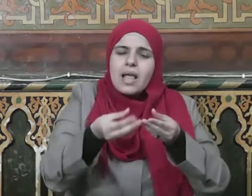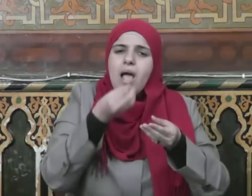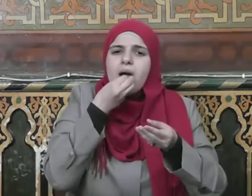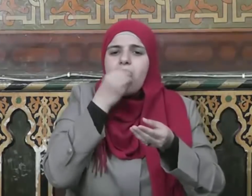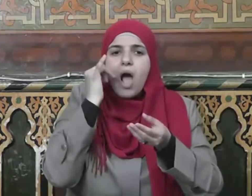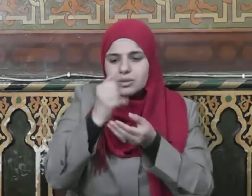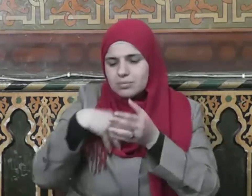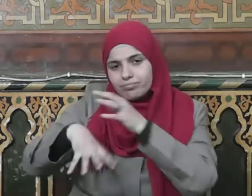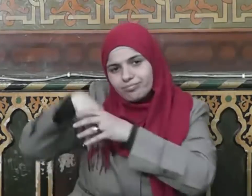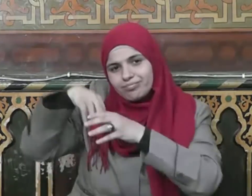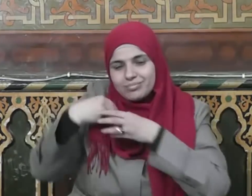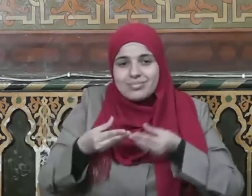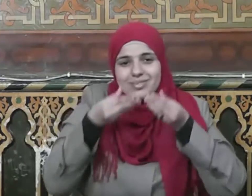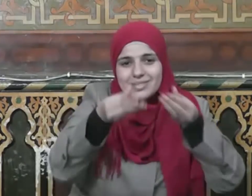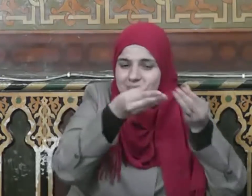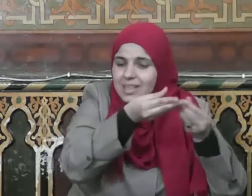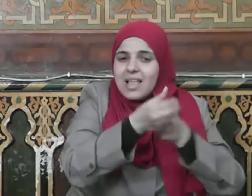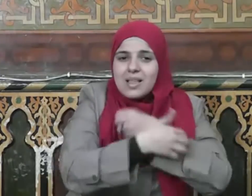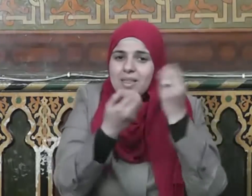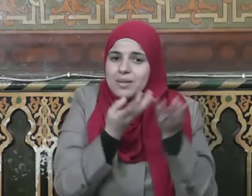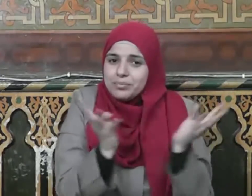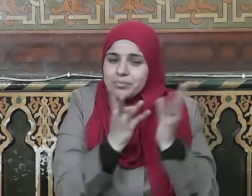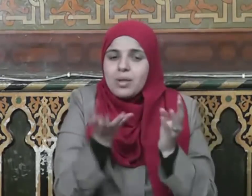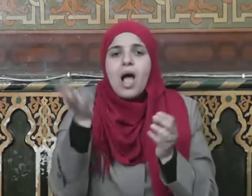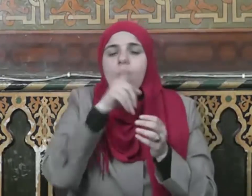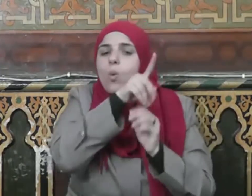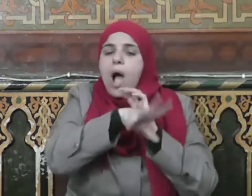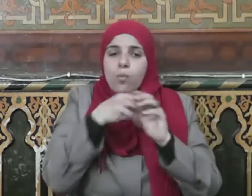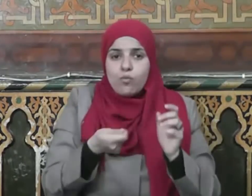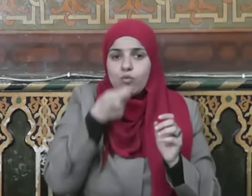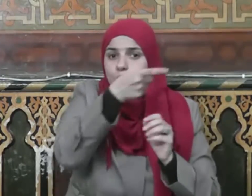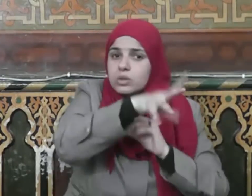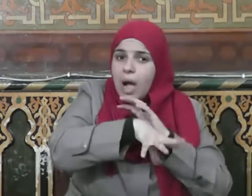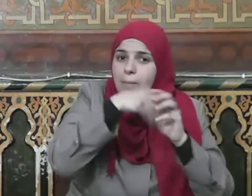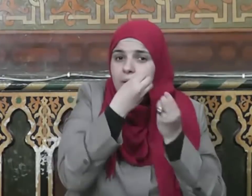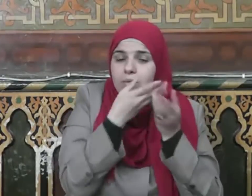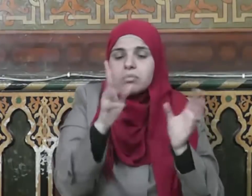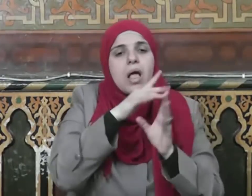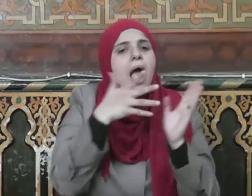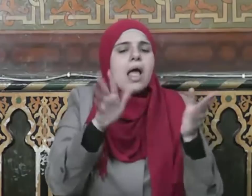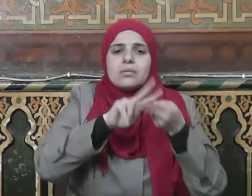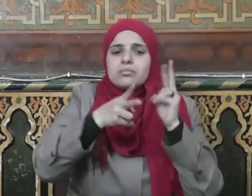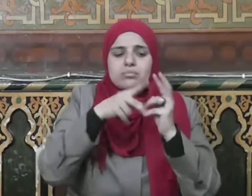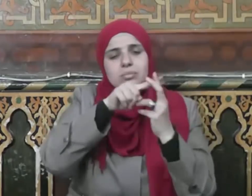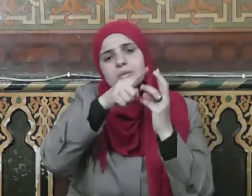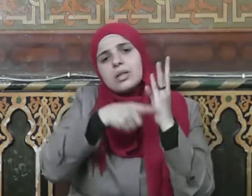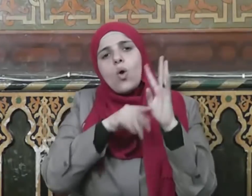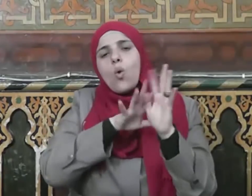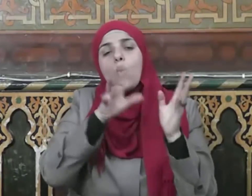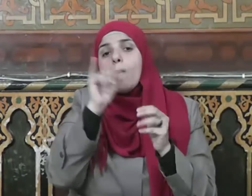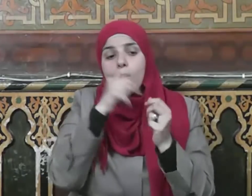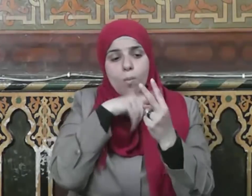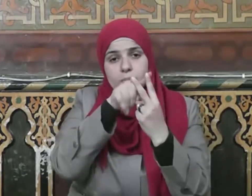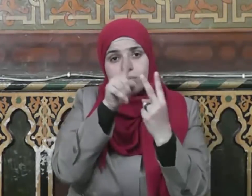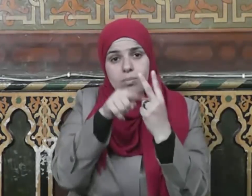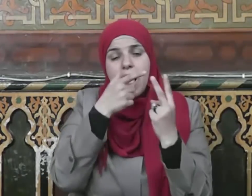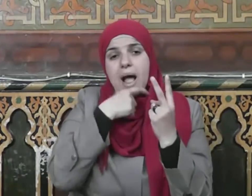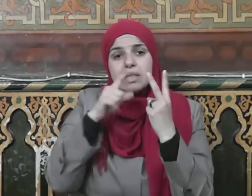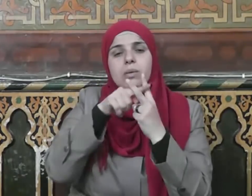عليه أو يعد به إفطاره. فالغاية من الحديث أمران: الأول التكافل، بألا